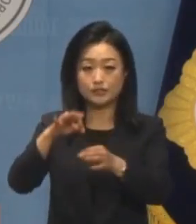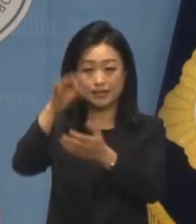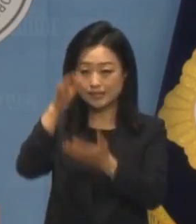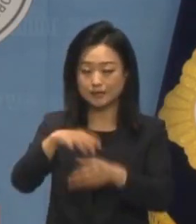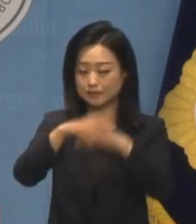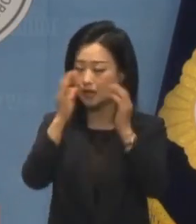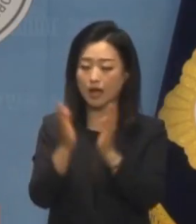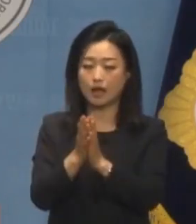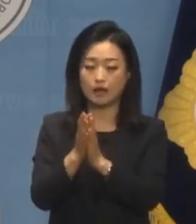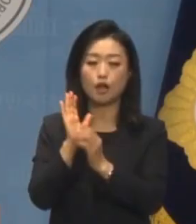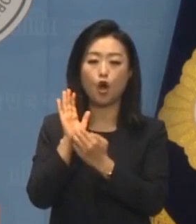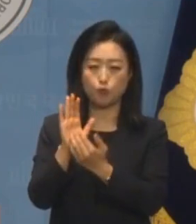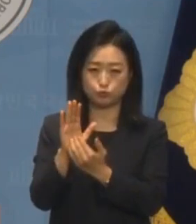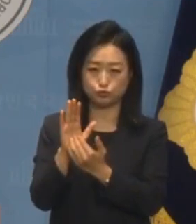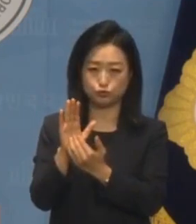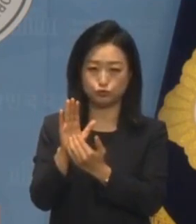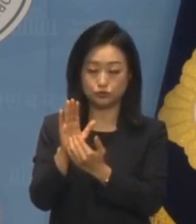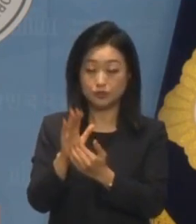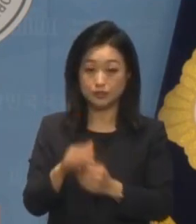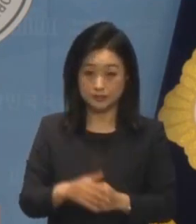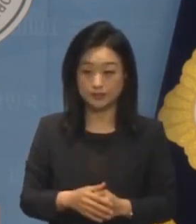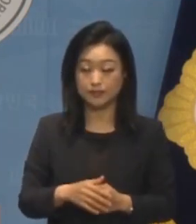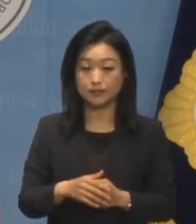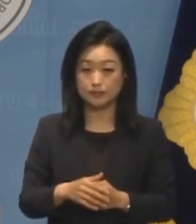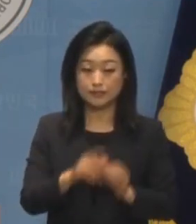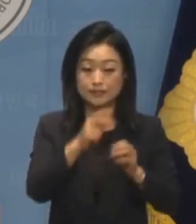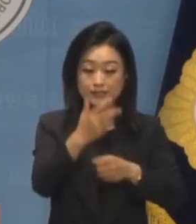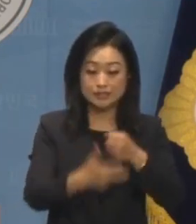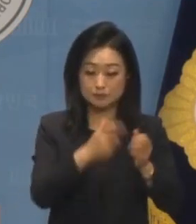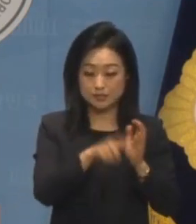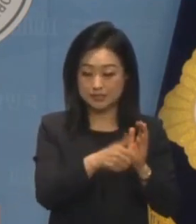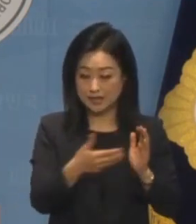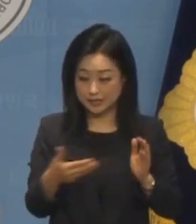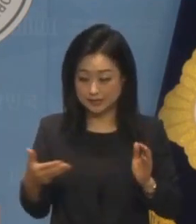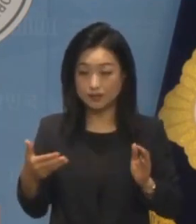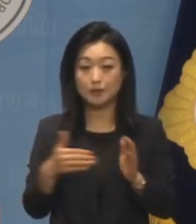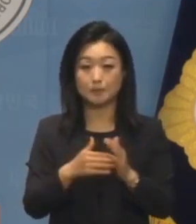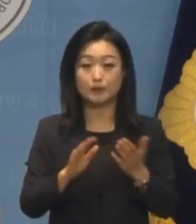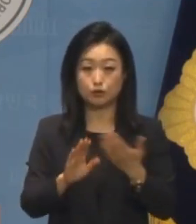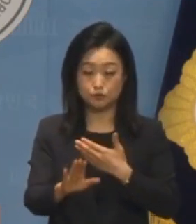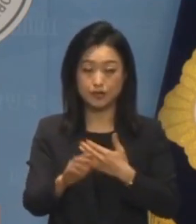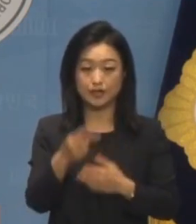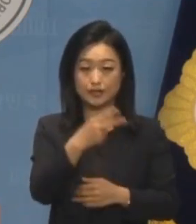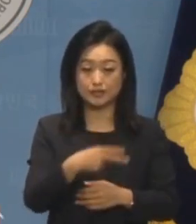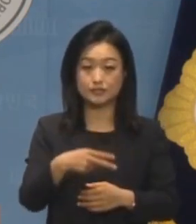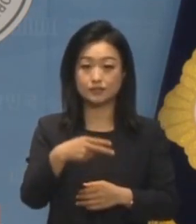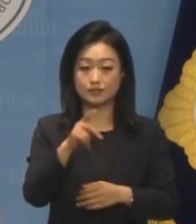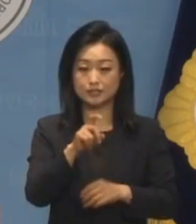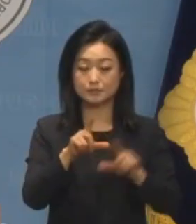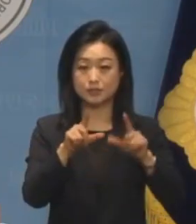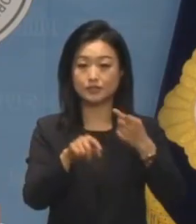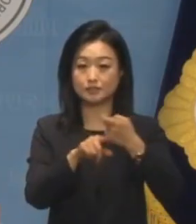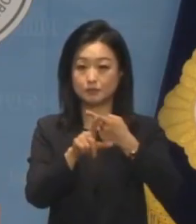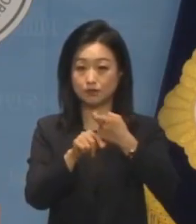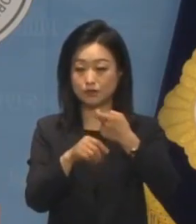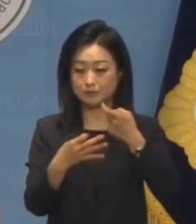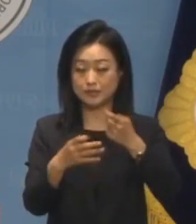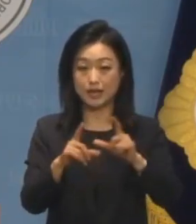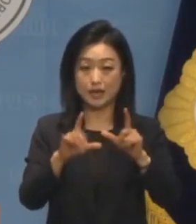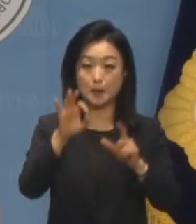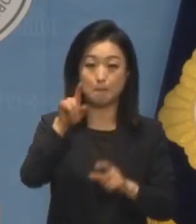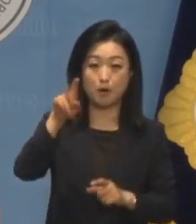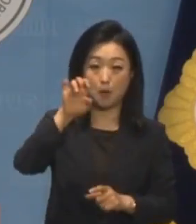말했습니다. 그 후로 70년이 지난 2007년 11월 14일 오렌 버핏은